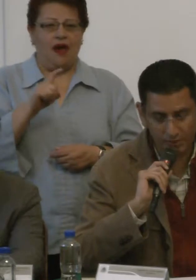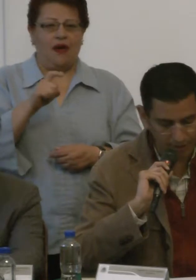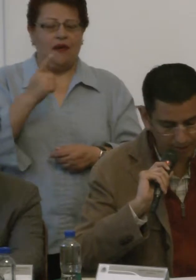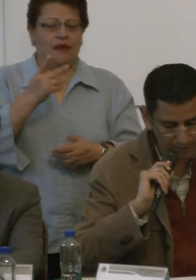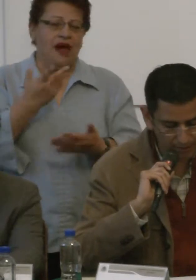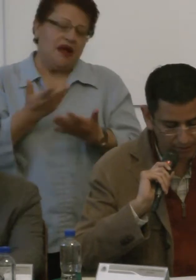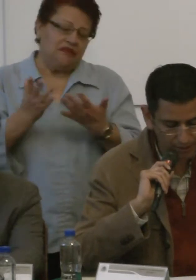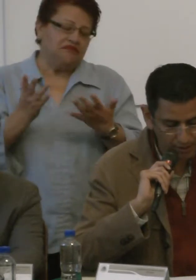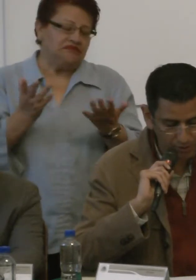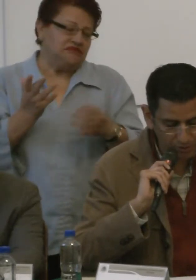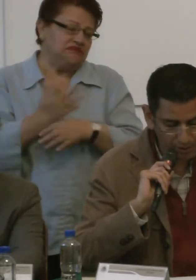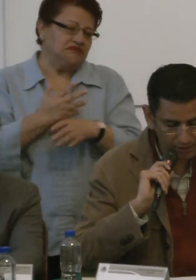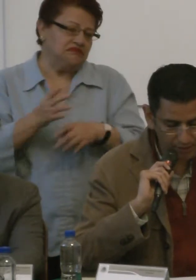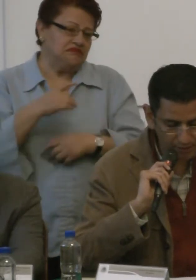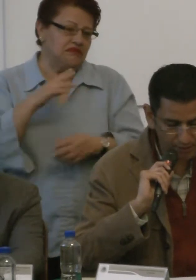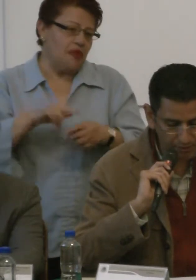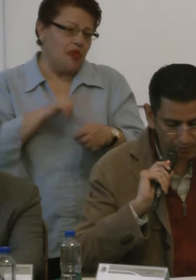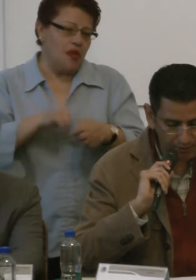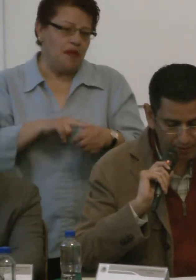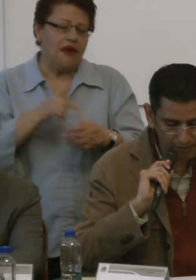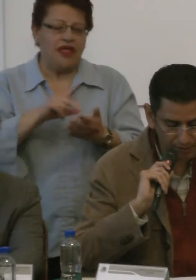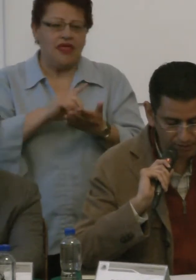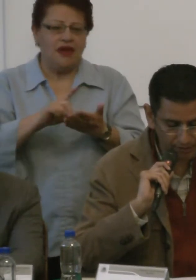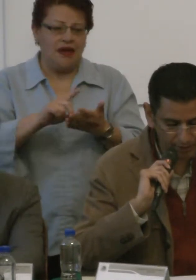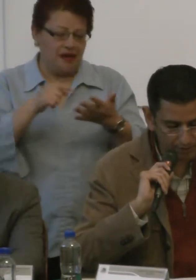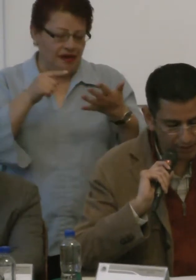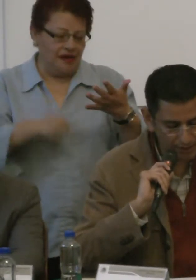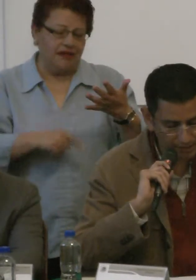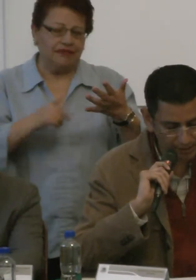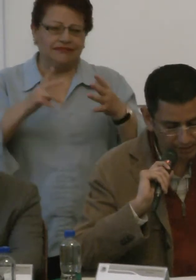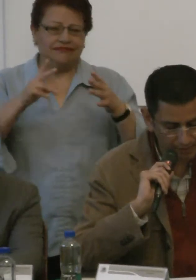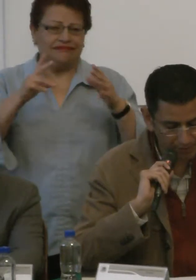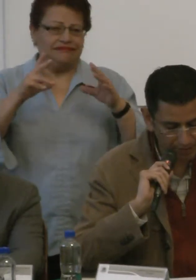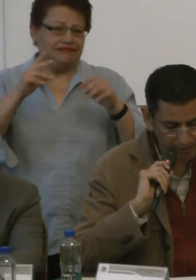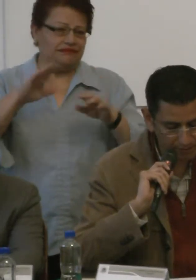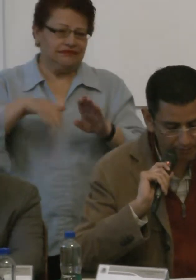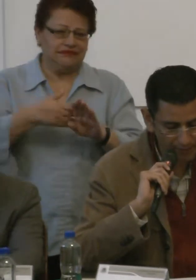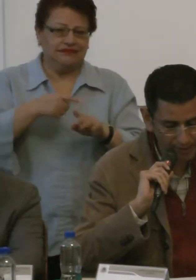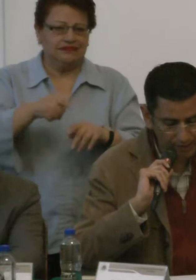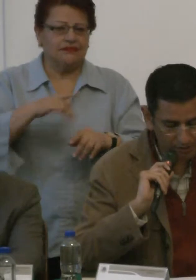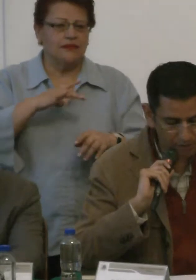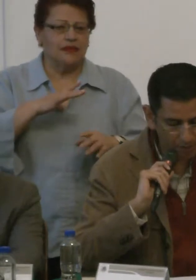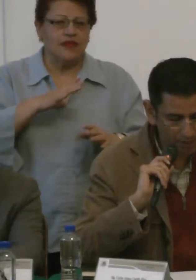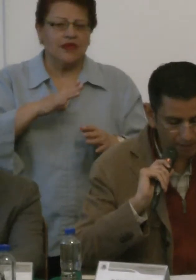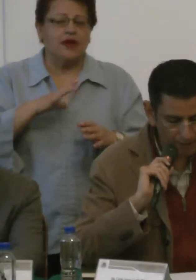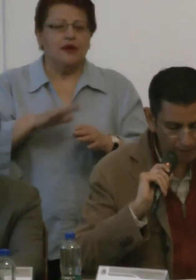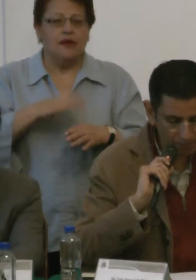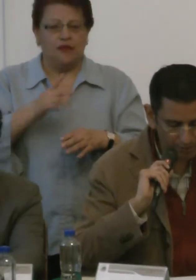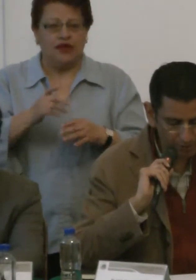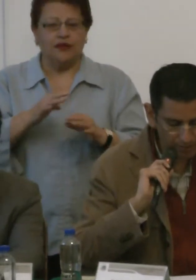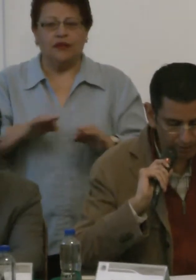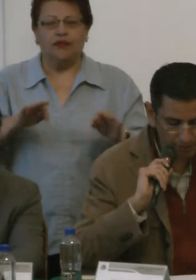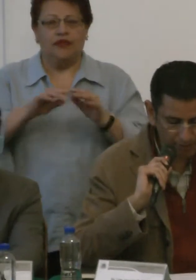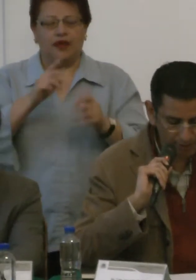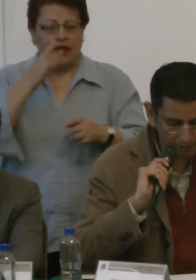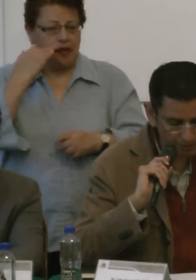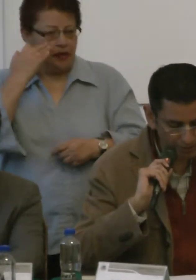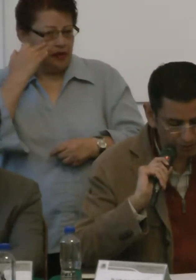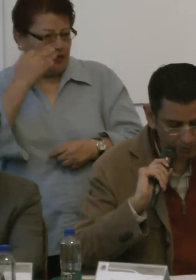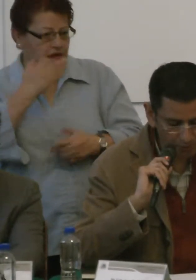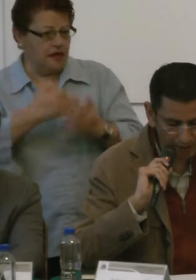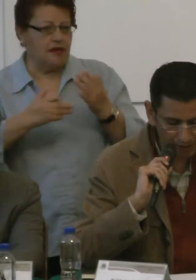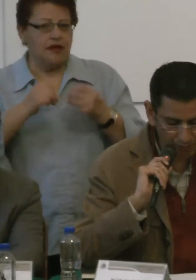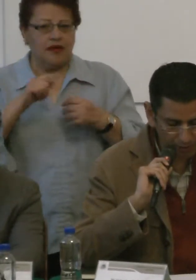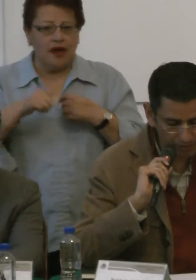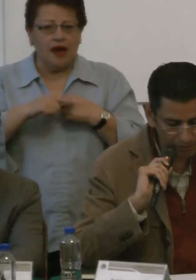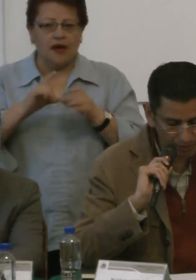labores cotidianas. Su derecho se ve nulificado y se trastoca las tareas habituales. En contraparte, hemos sido testigos de las